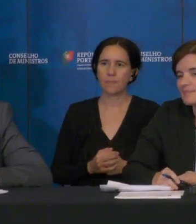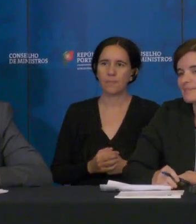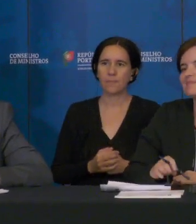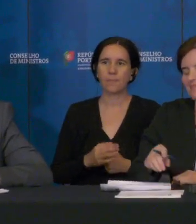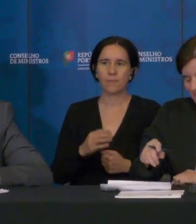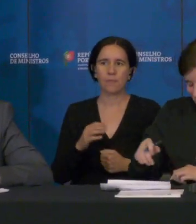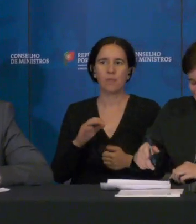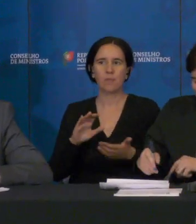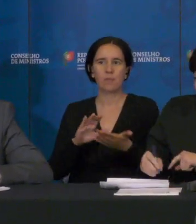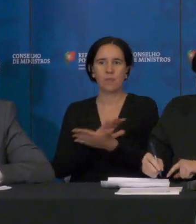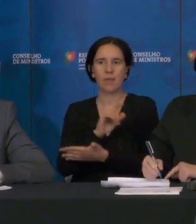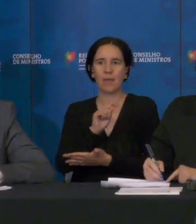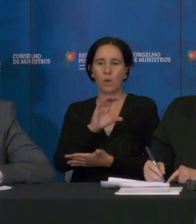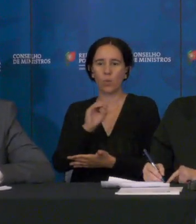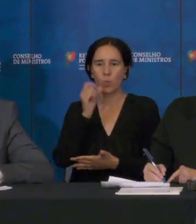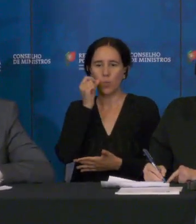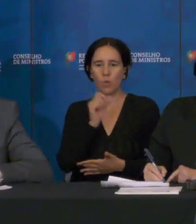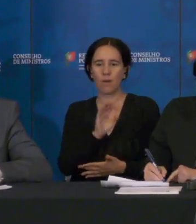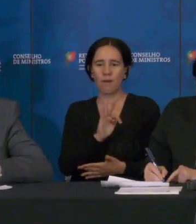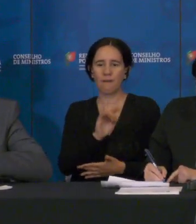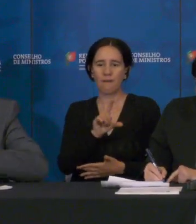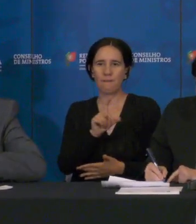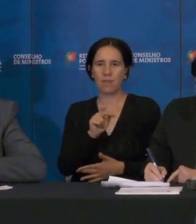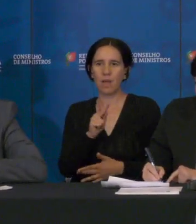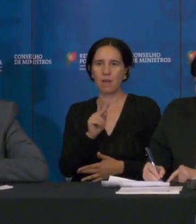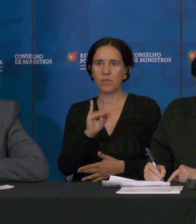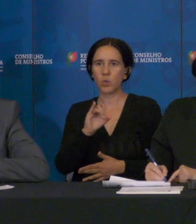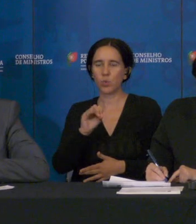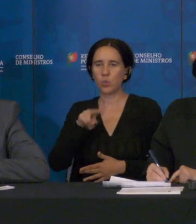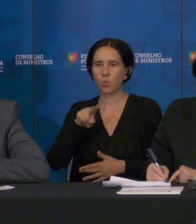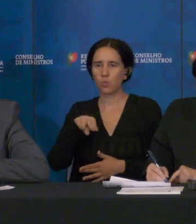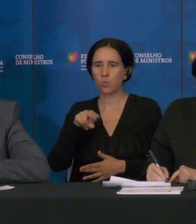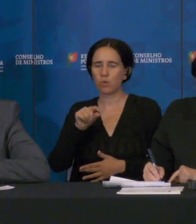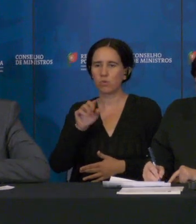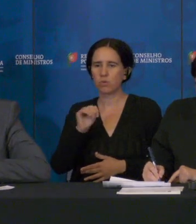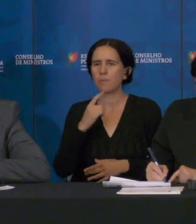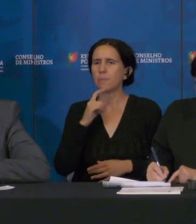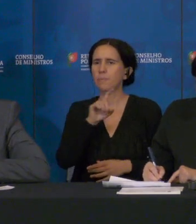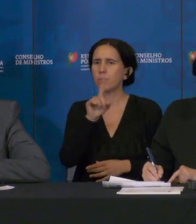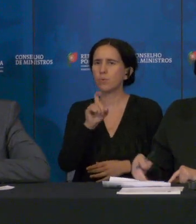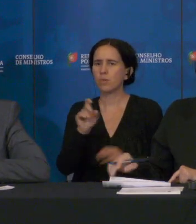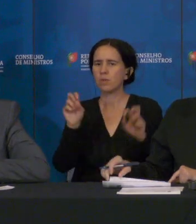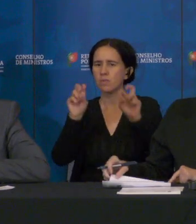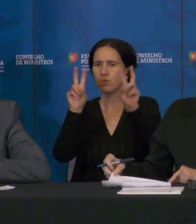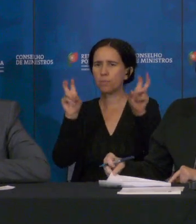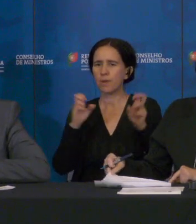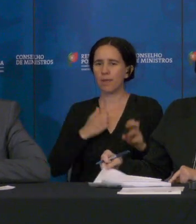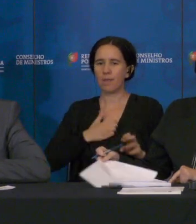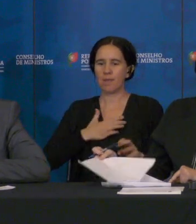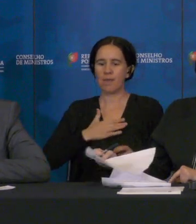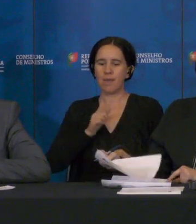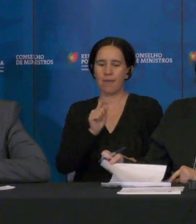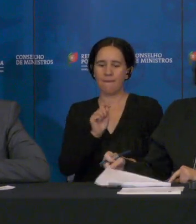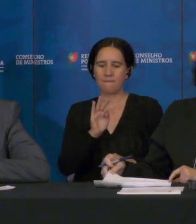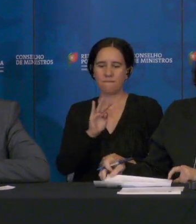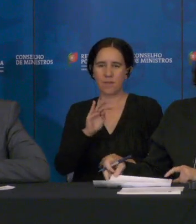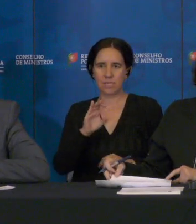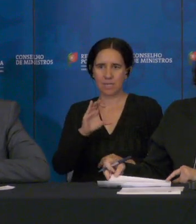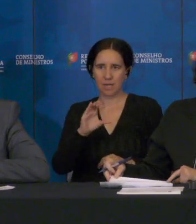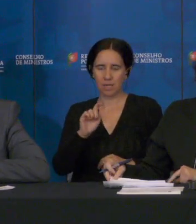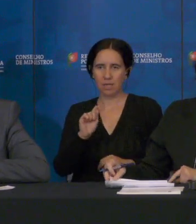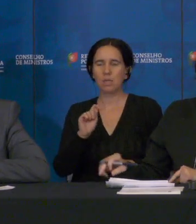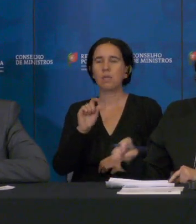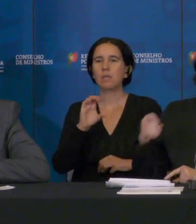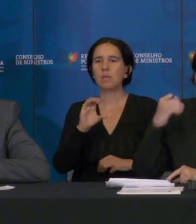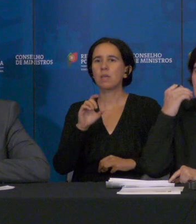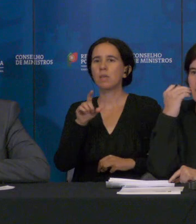O ECO. Flávio Nunes, do ECO. Começo por perguntar relativamente à EFASEC. O Governo assume